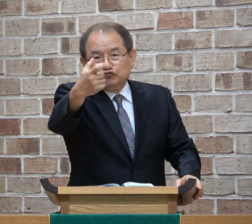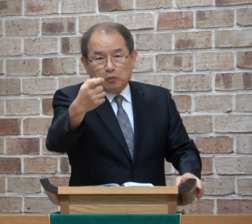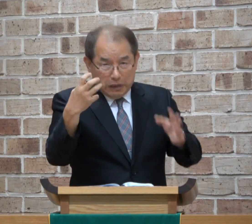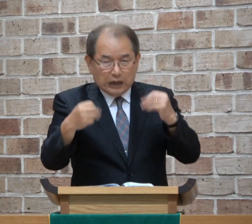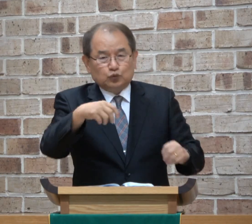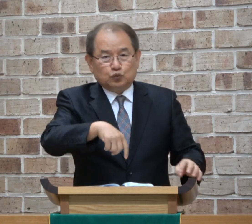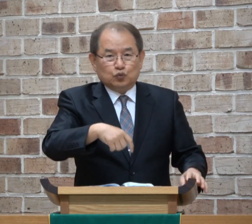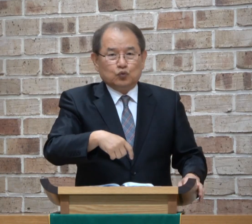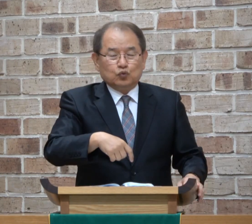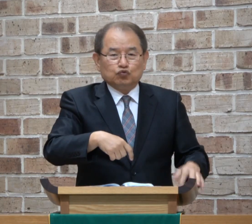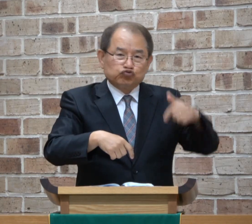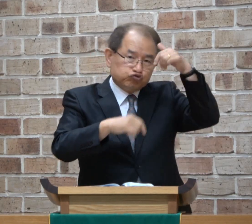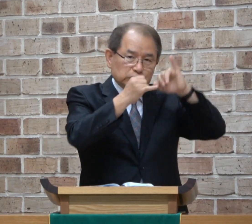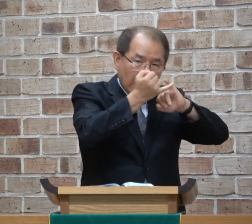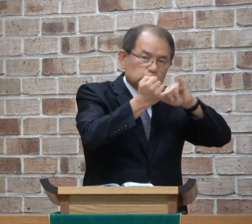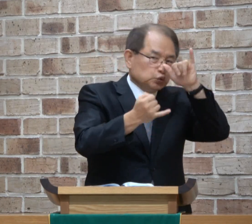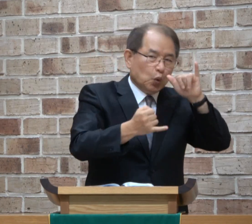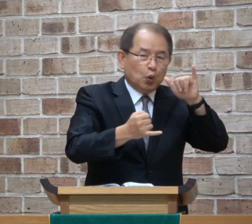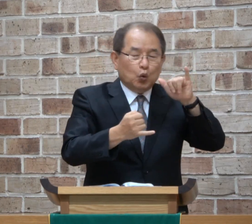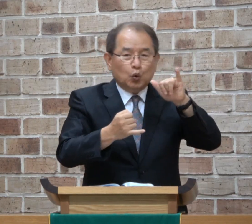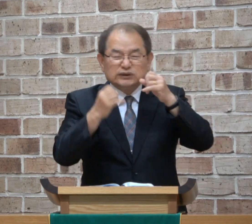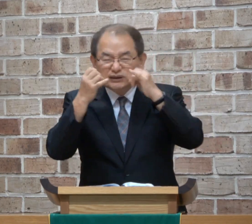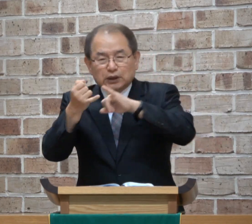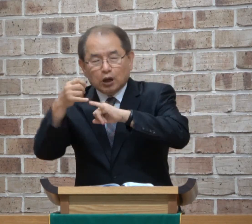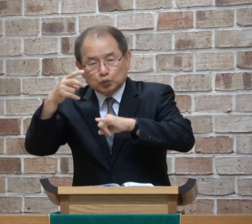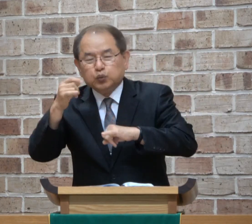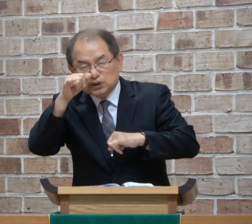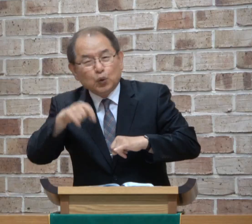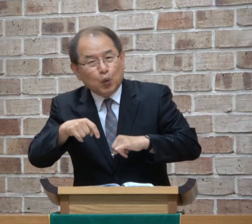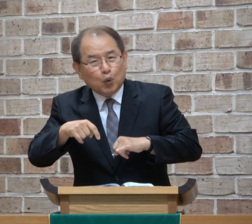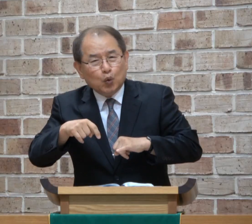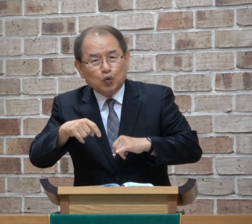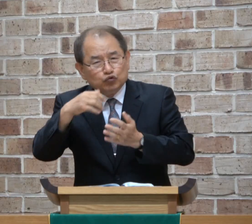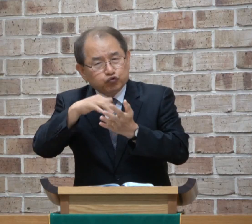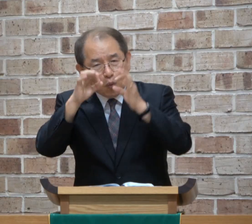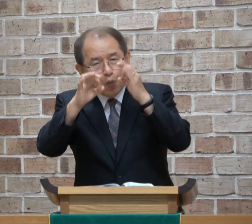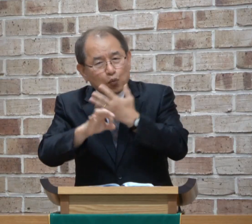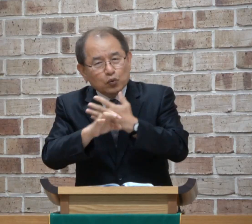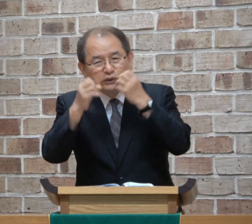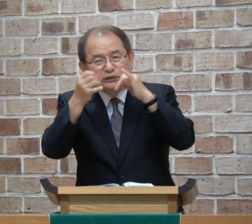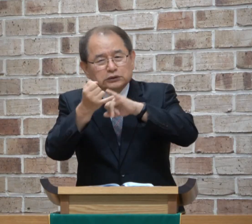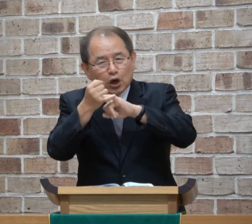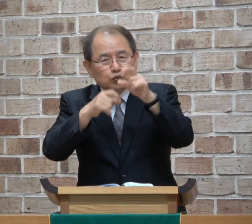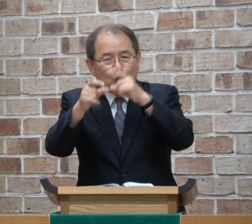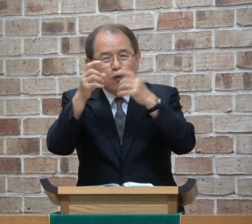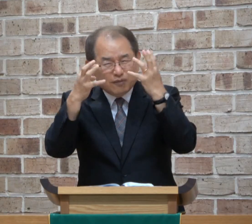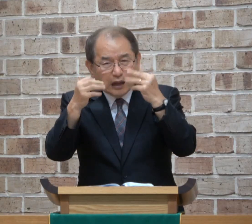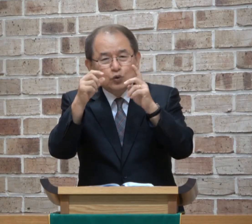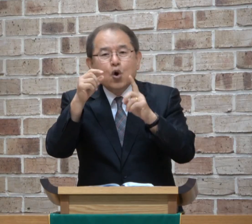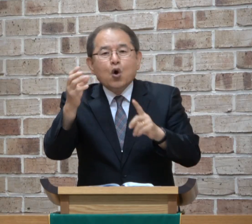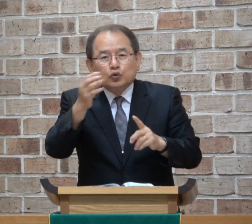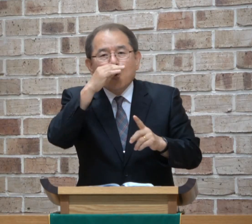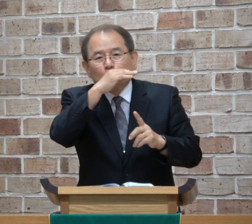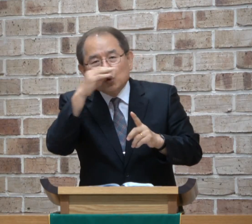이 경건의 단어는 60번 이상이나 나옵니다. 구약 신약을 통틀어서 60번 이상이나 경건에 대한 단어가 제시되고